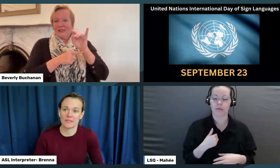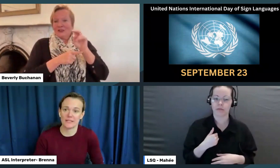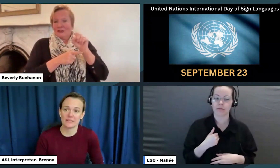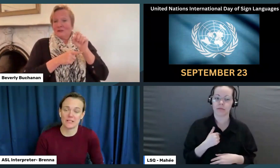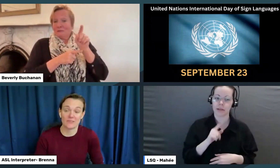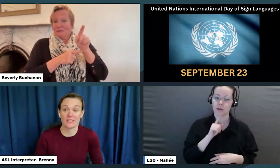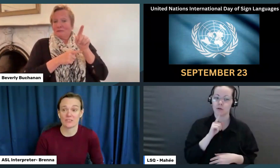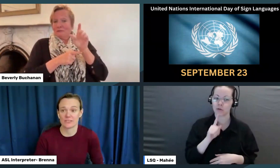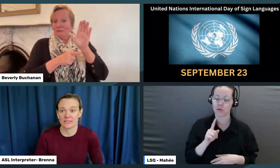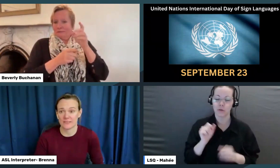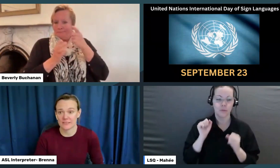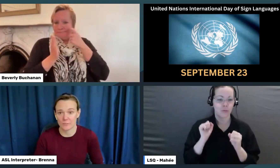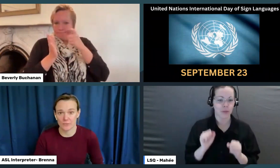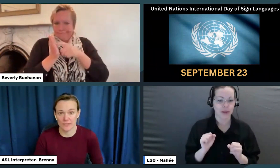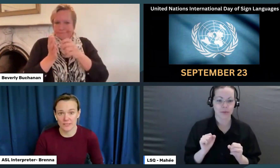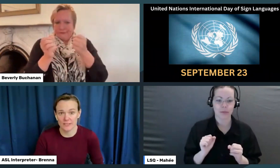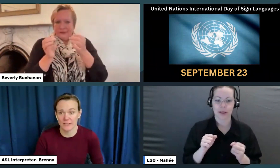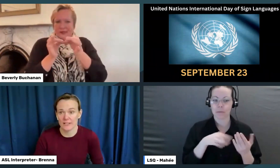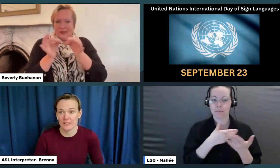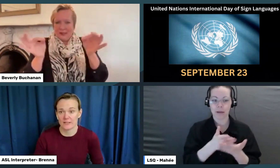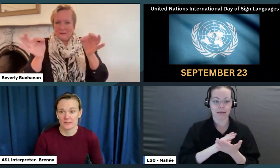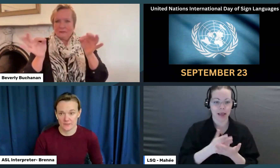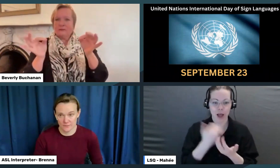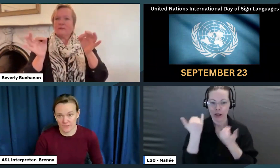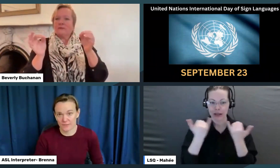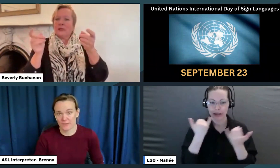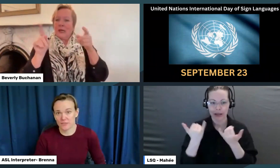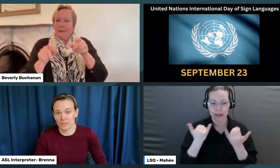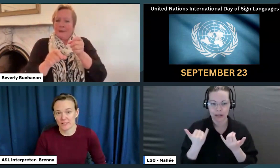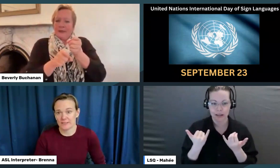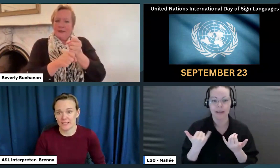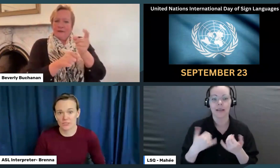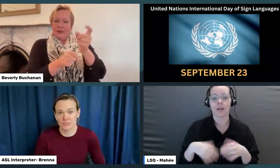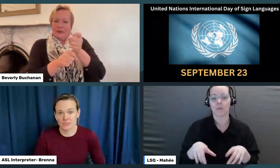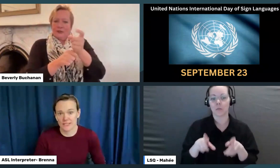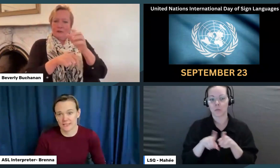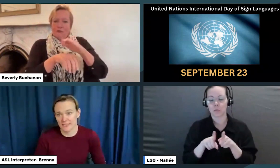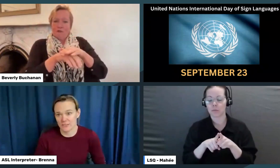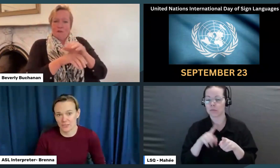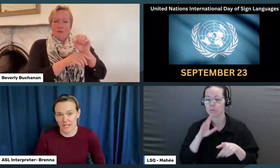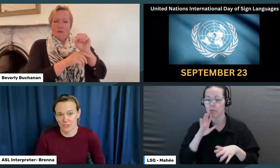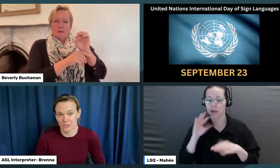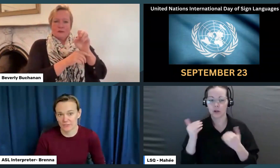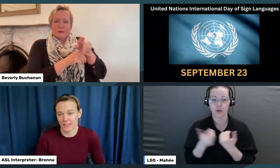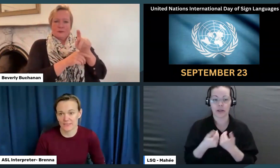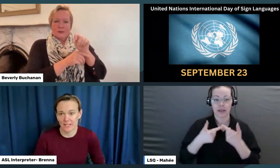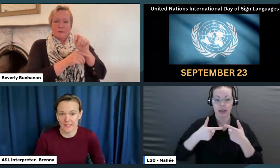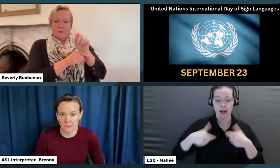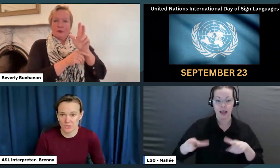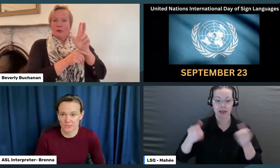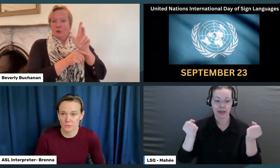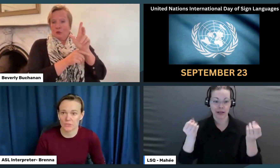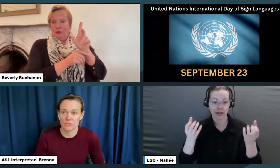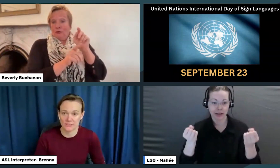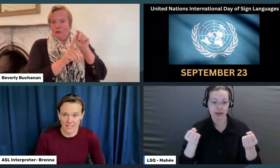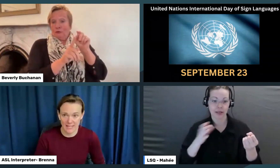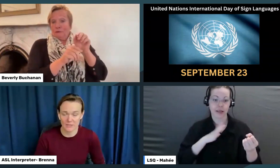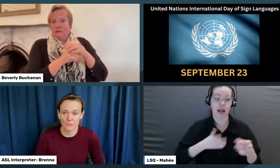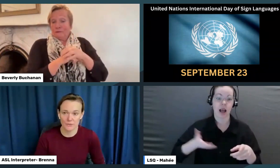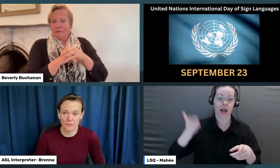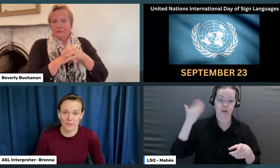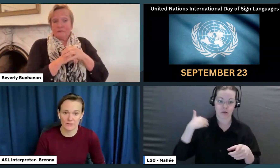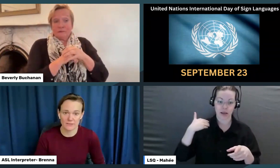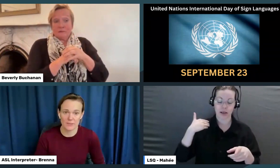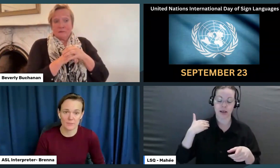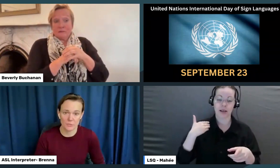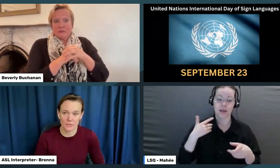Un point qui serait important, intéressant pour la communauté, justement, les Nations unies ont un jour international des langues de